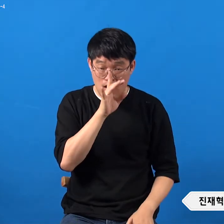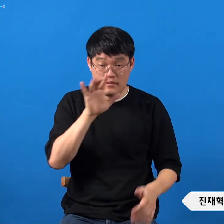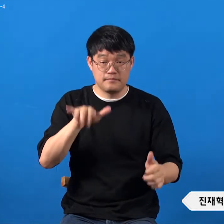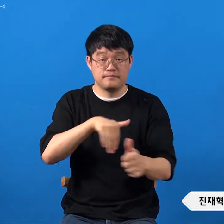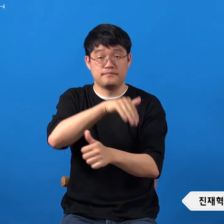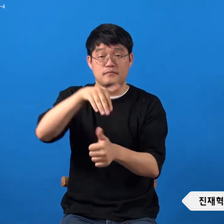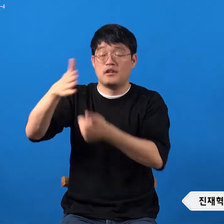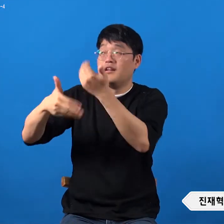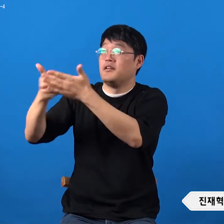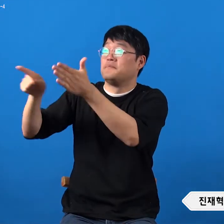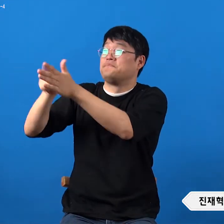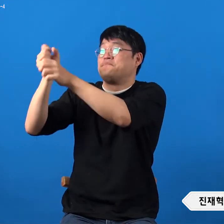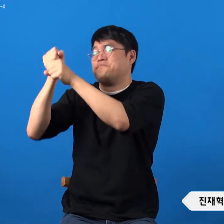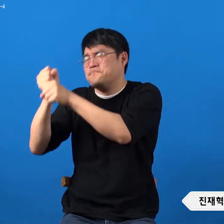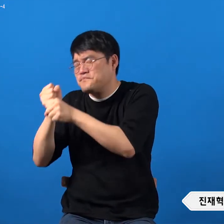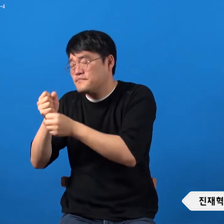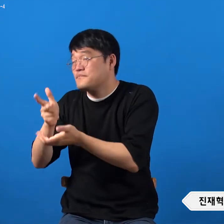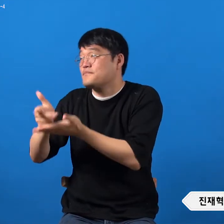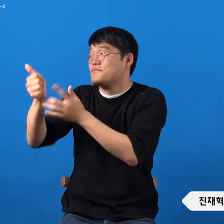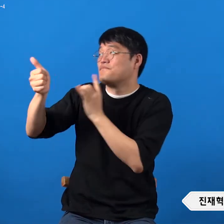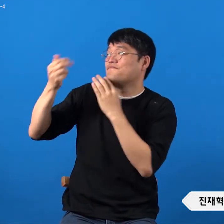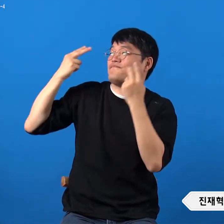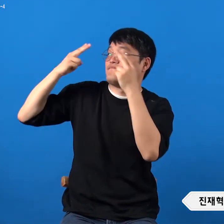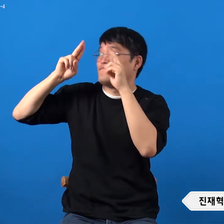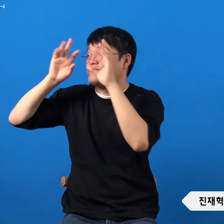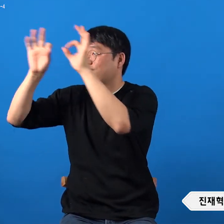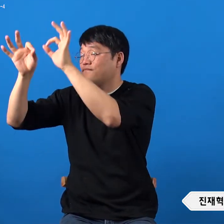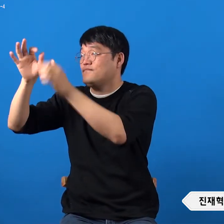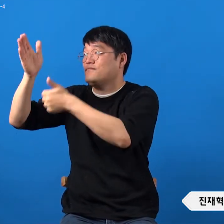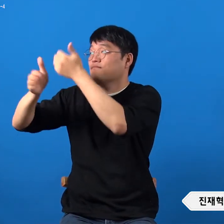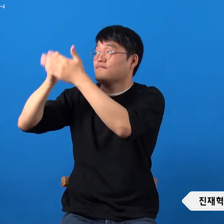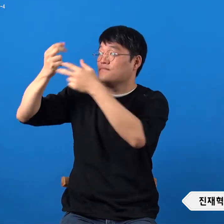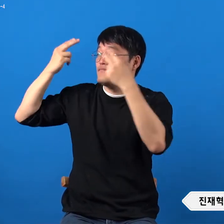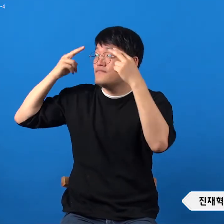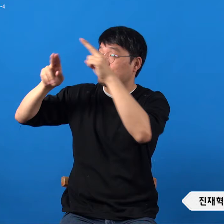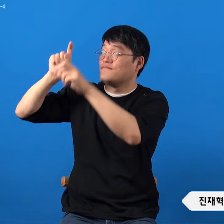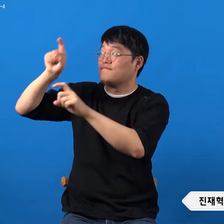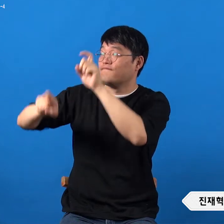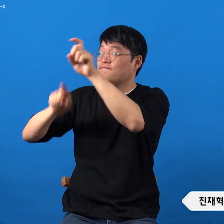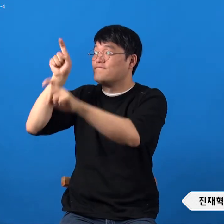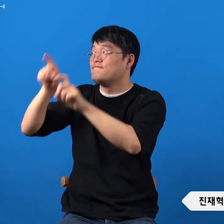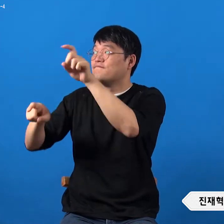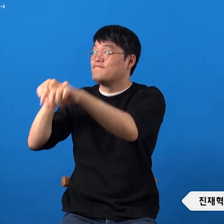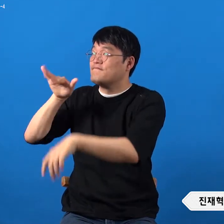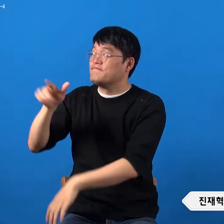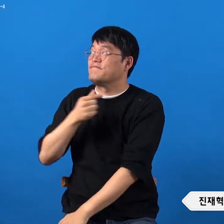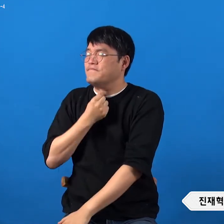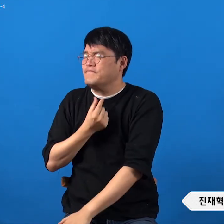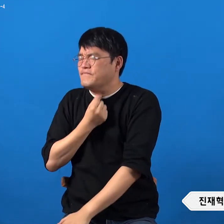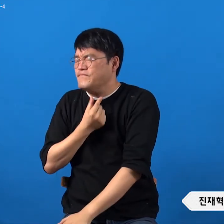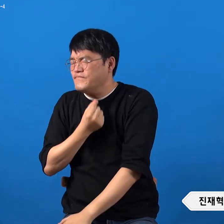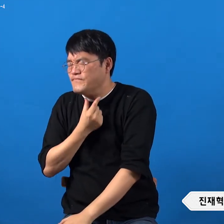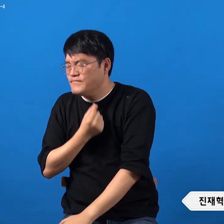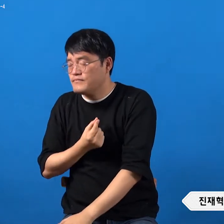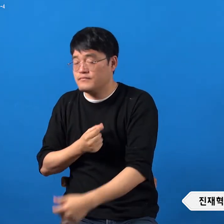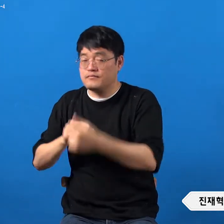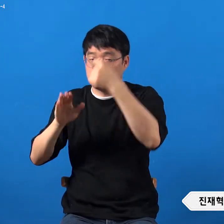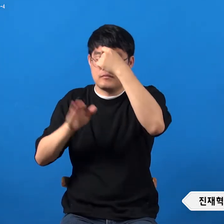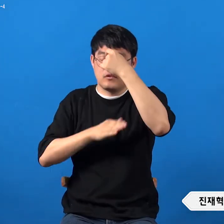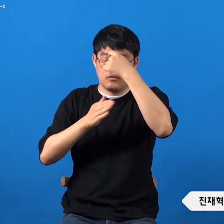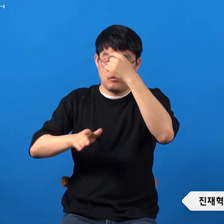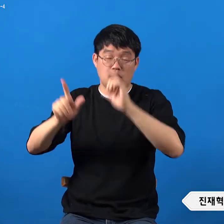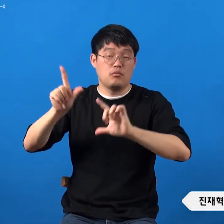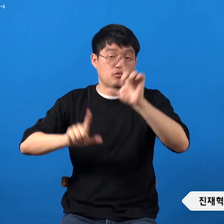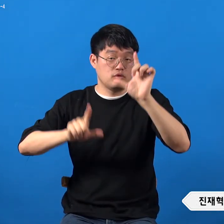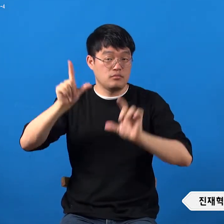하나님 의지합니다. 주님만 바라봅니다. 하나님을 향해 내려가고자 했던 그 성도의 모습을